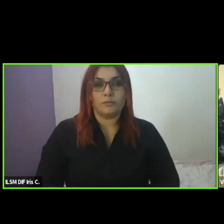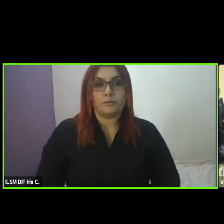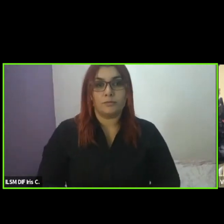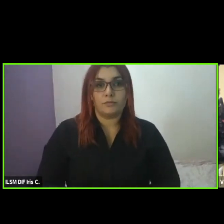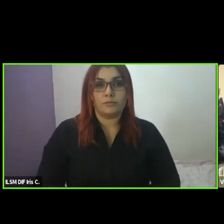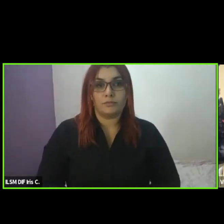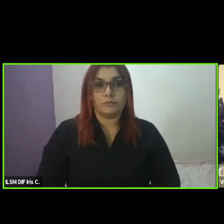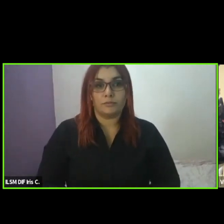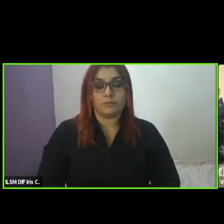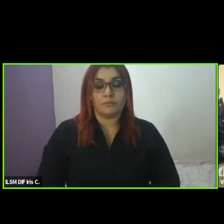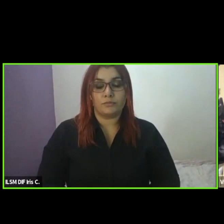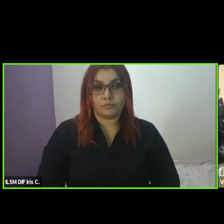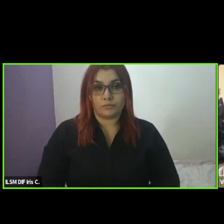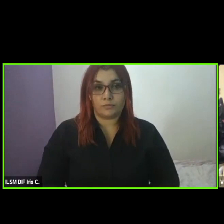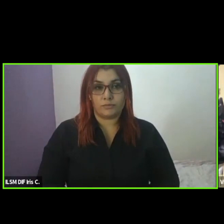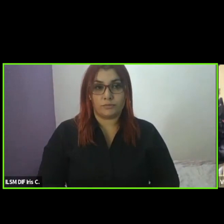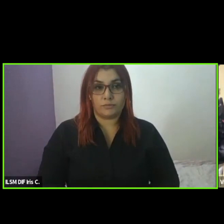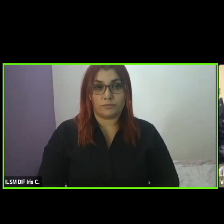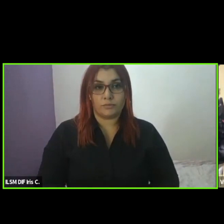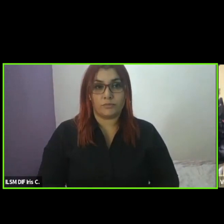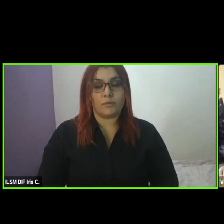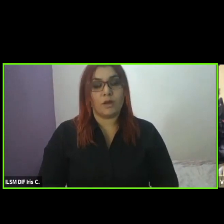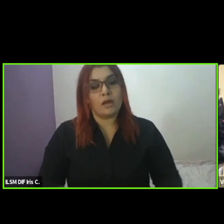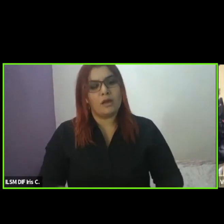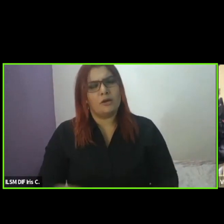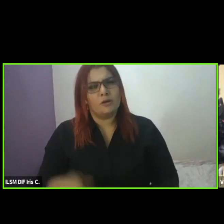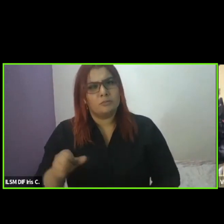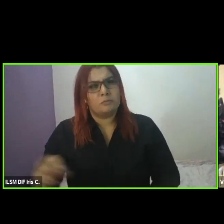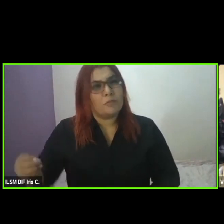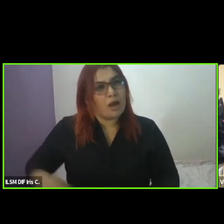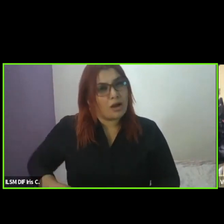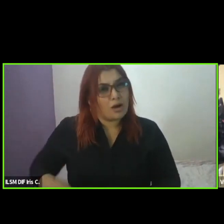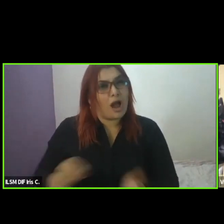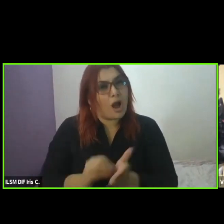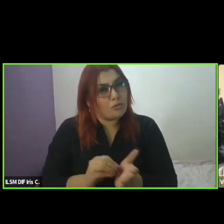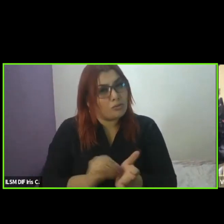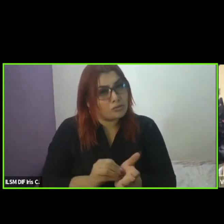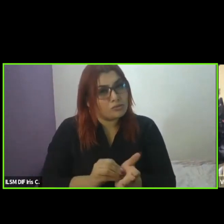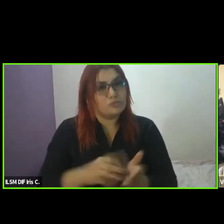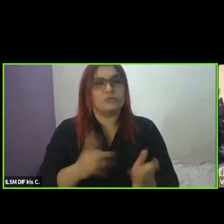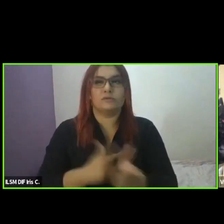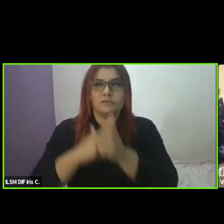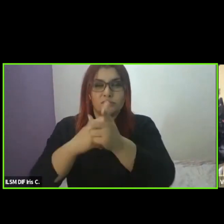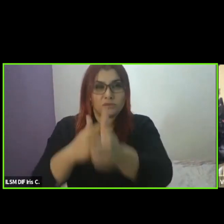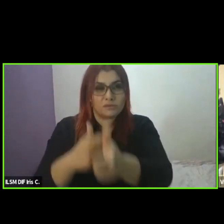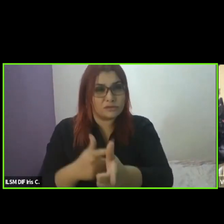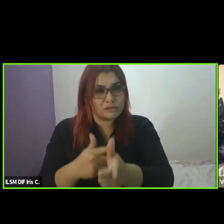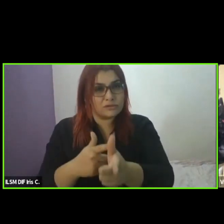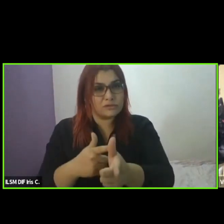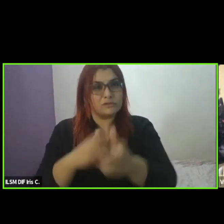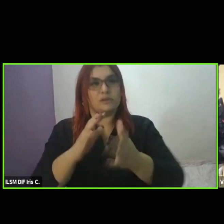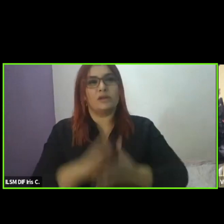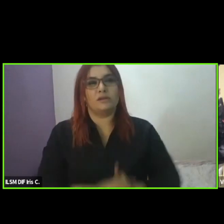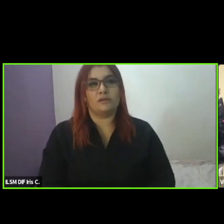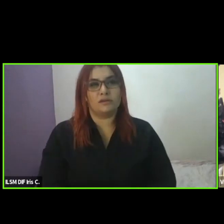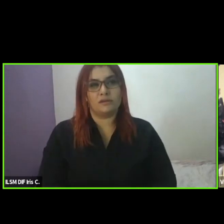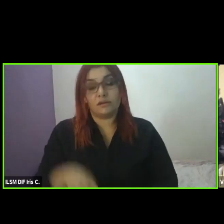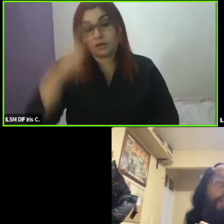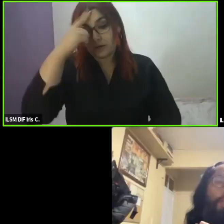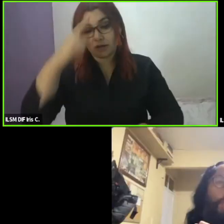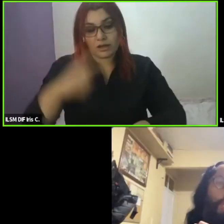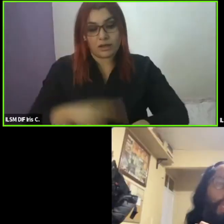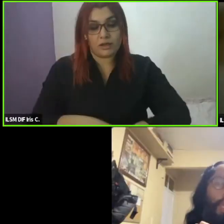y que creo que todavía en el escenario mexicano y considerando también el latinoamericano, todavía